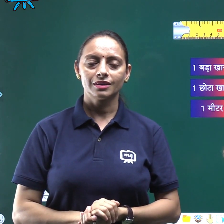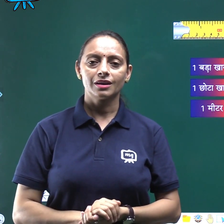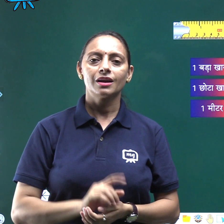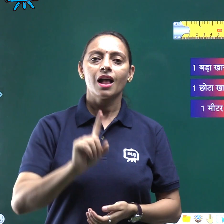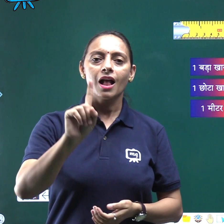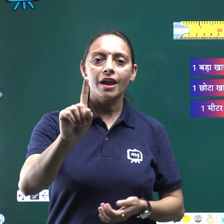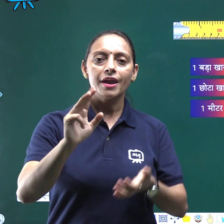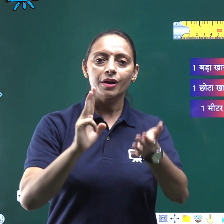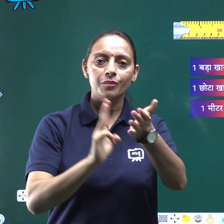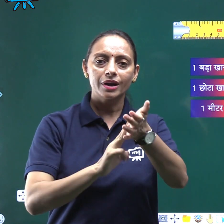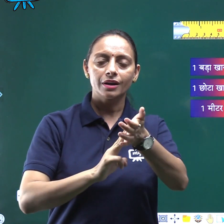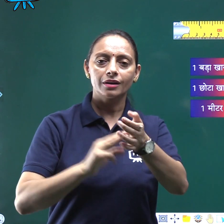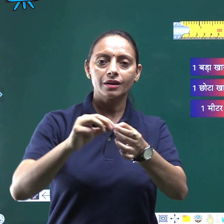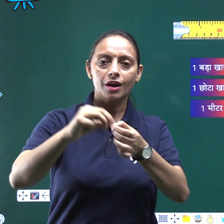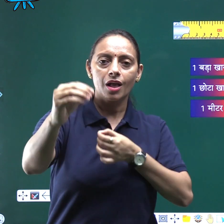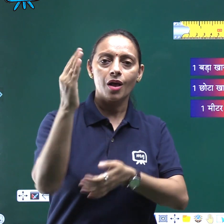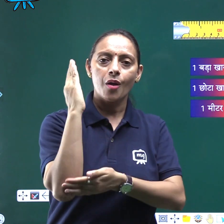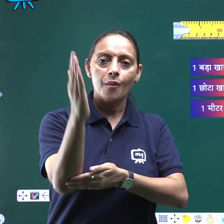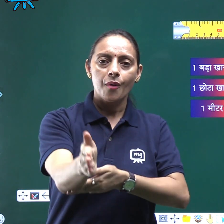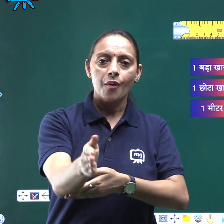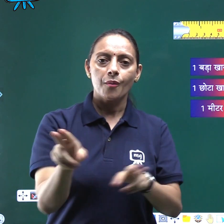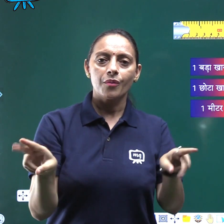1 मीटर बराबर